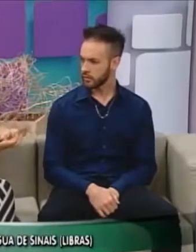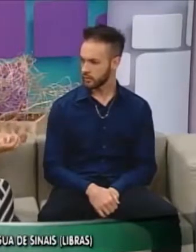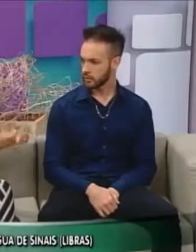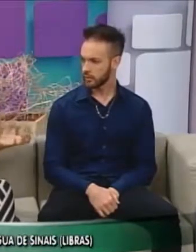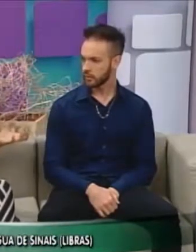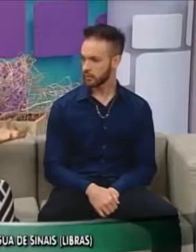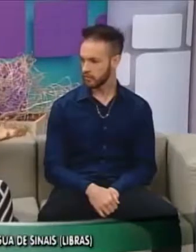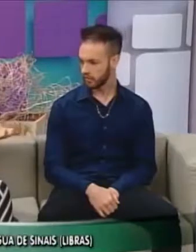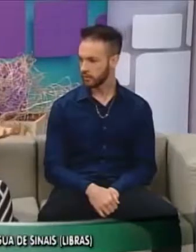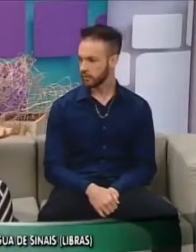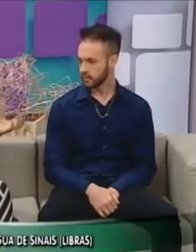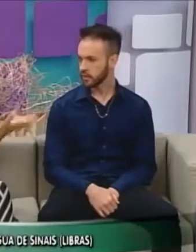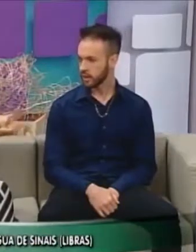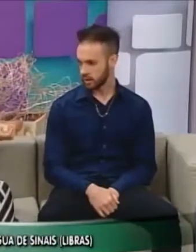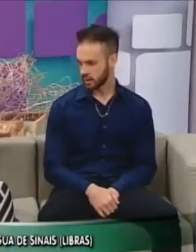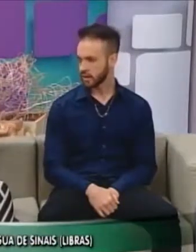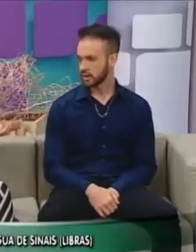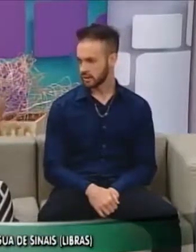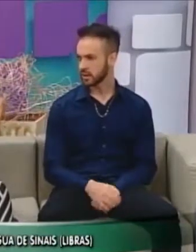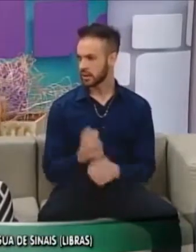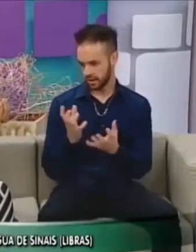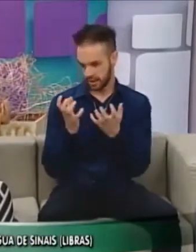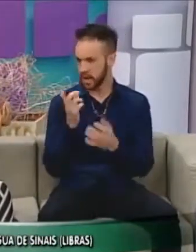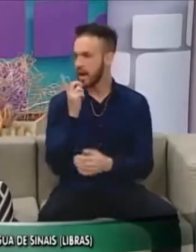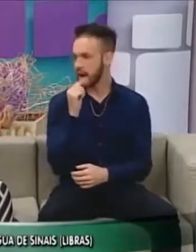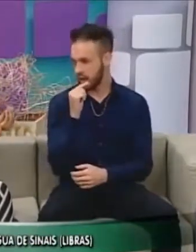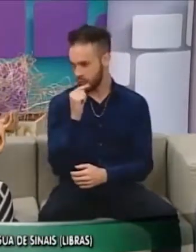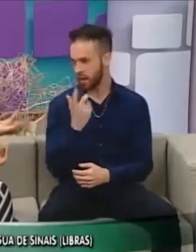Quero água. Quero muito.